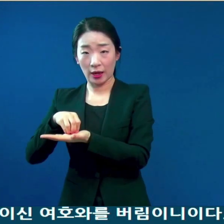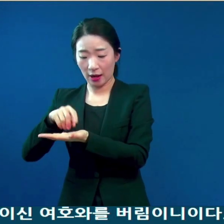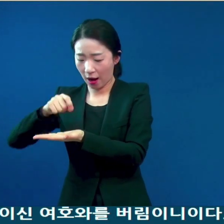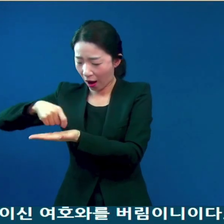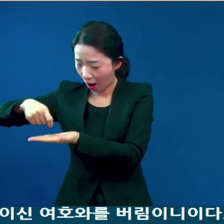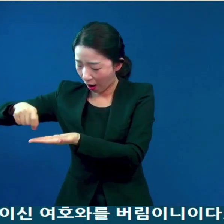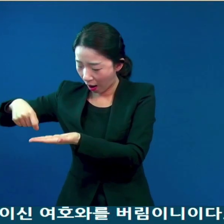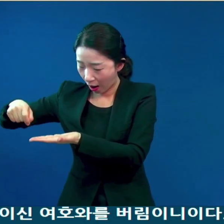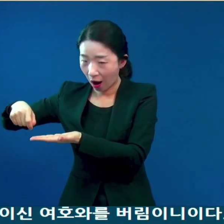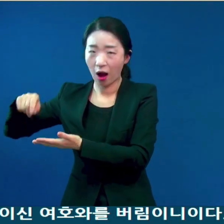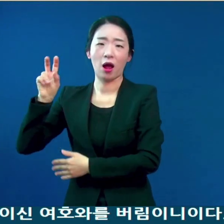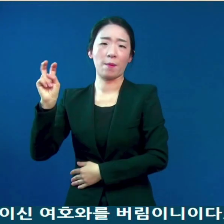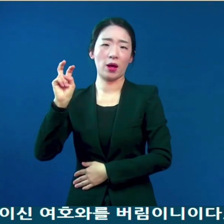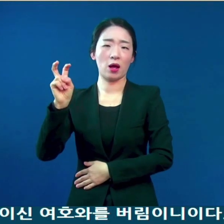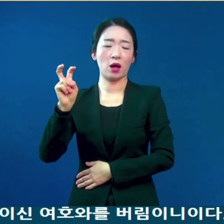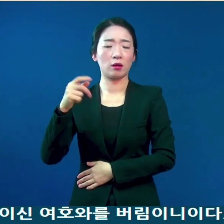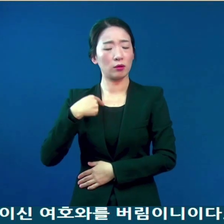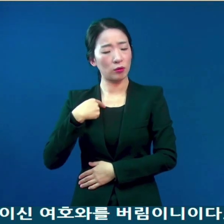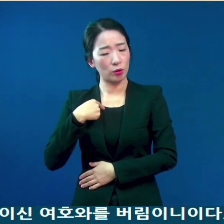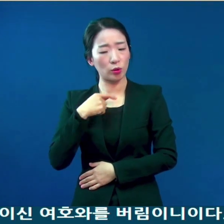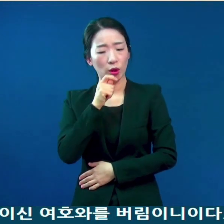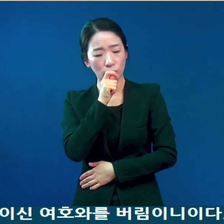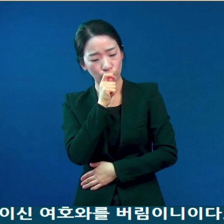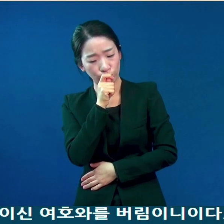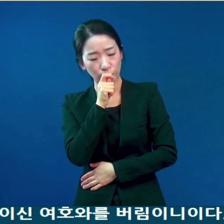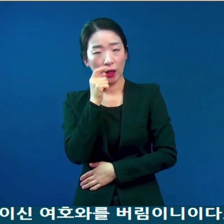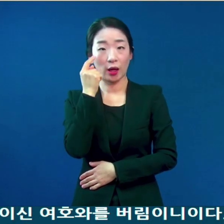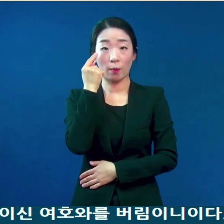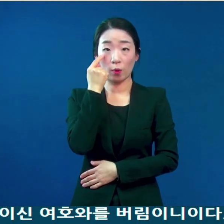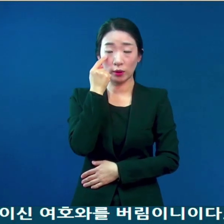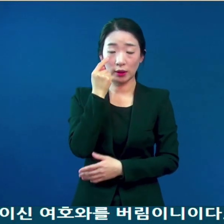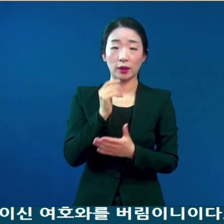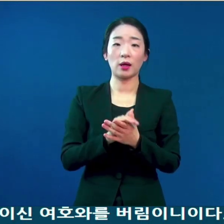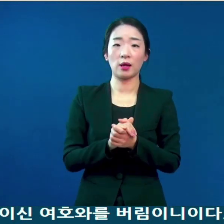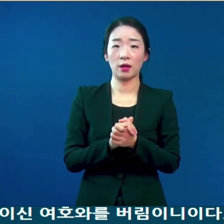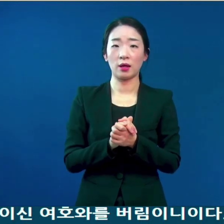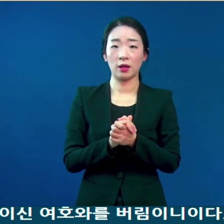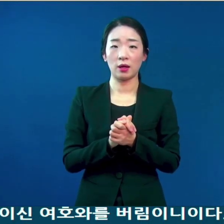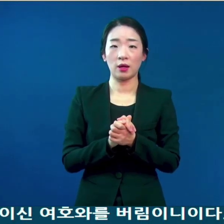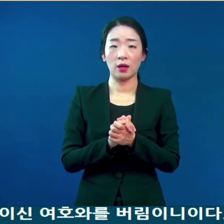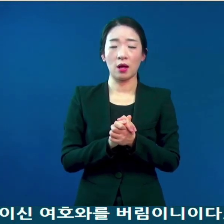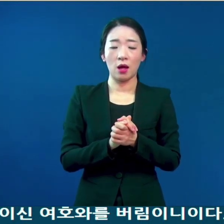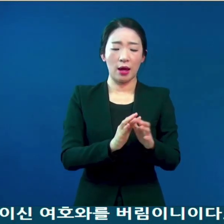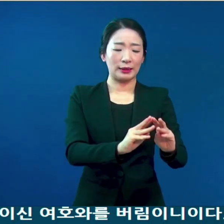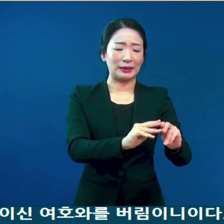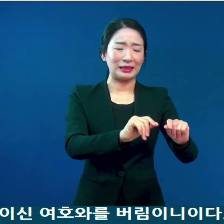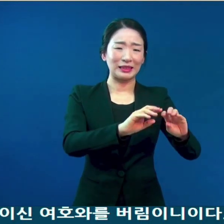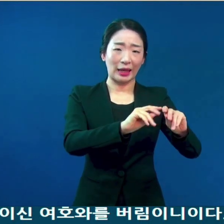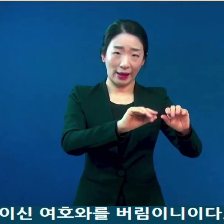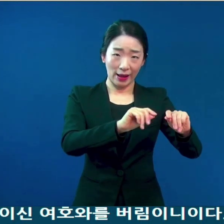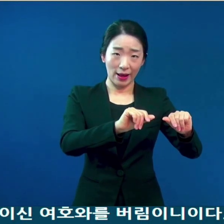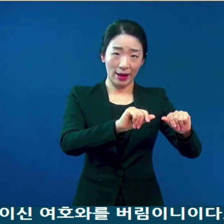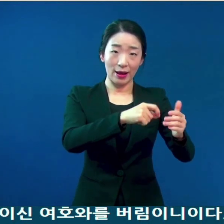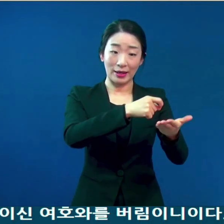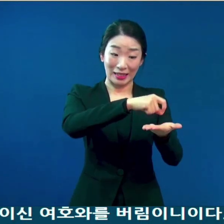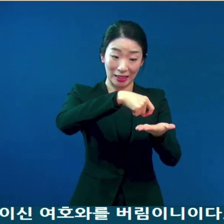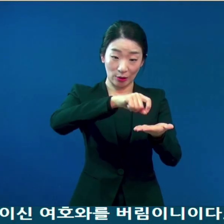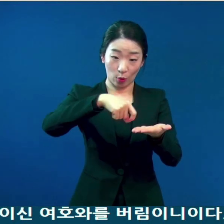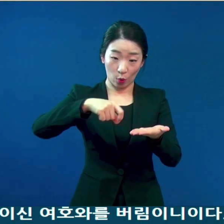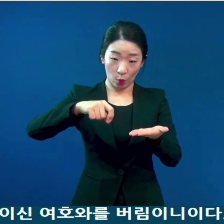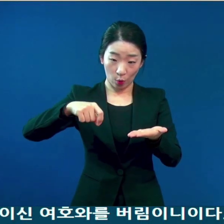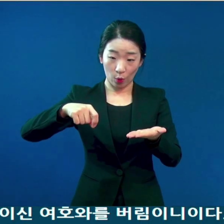다수가 생각했던 이유들을 묵상해 보니까 딱 연결점이 생겨요. 흙의 기록이